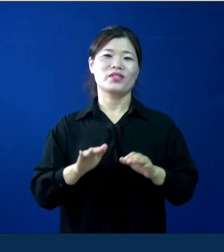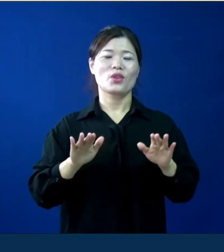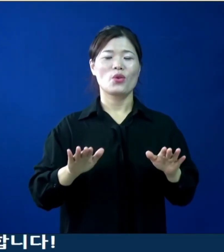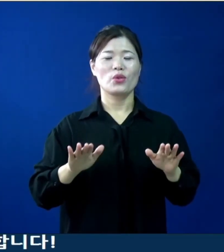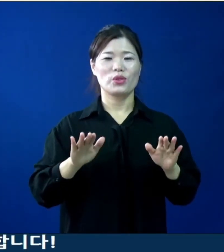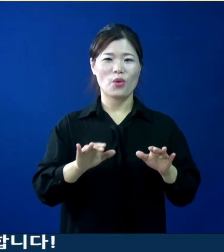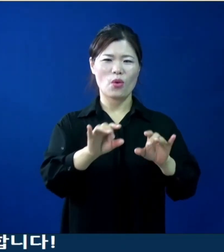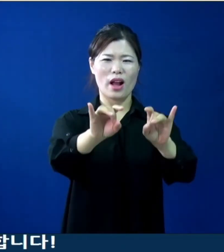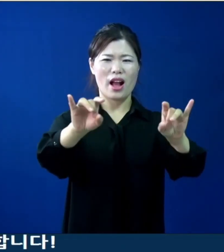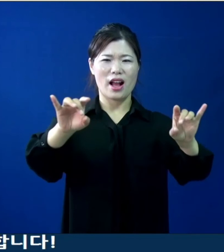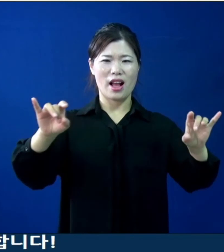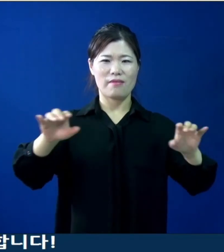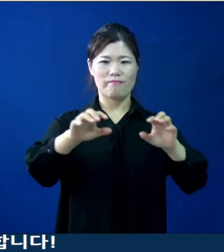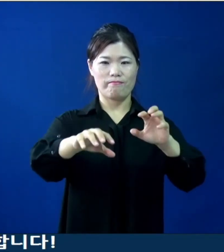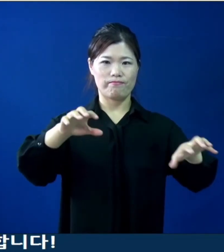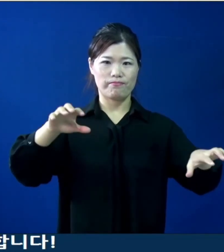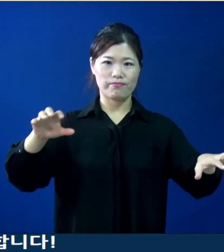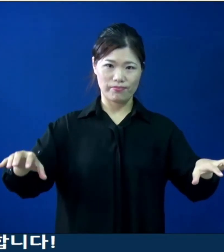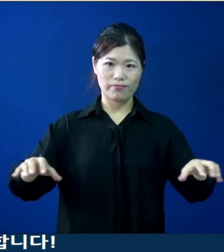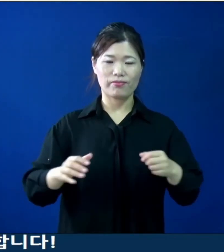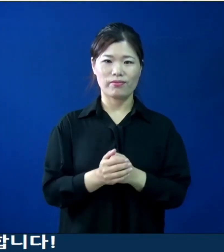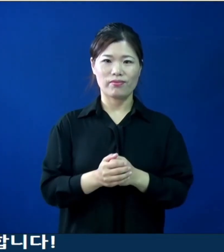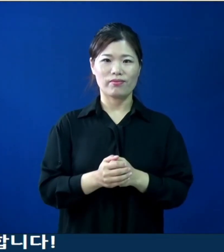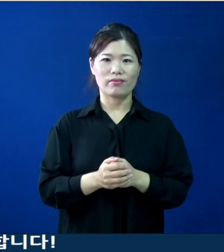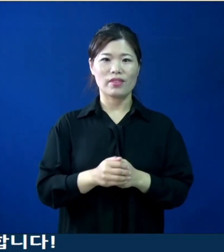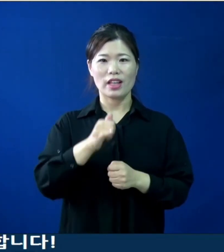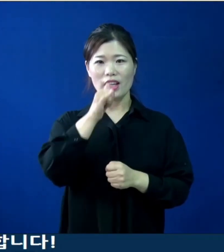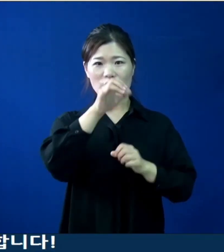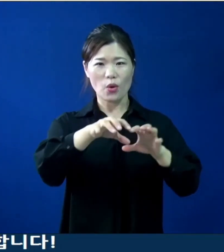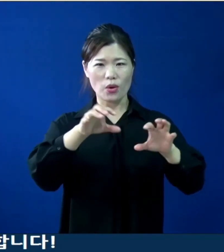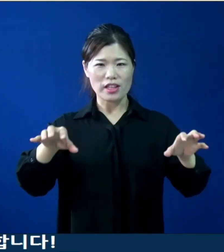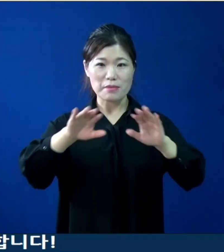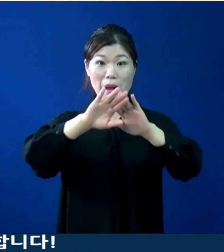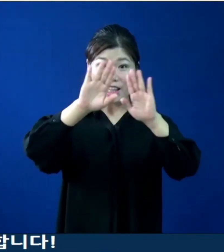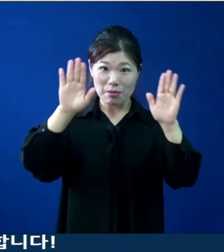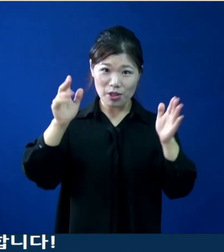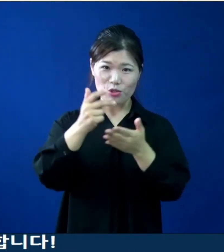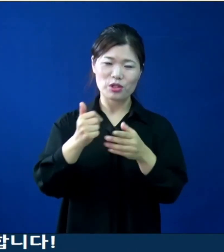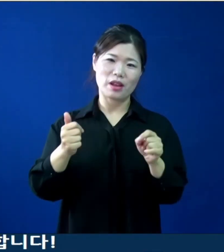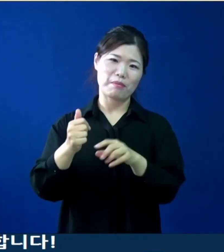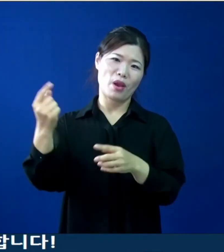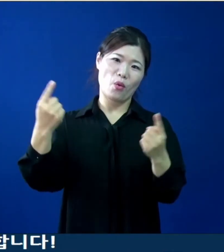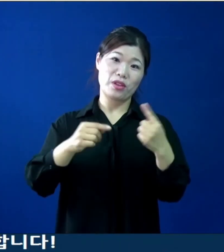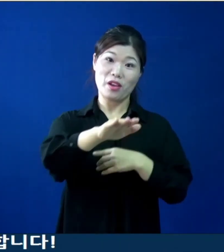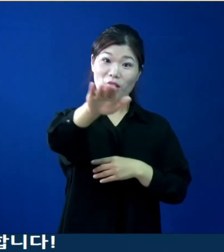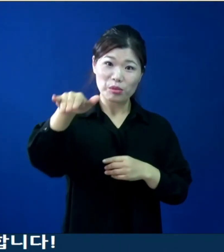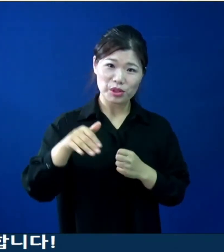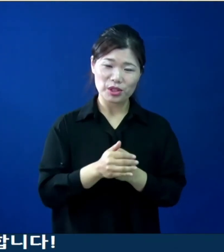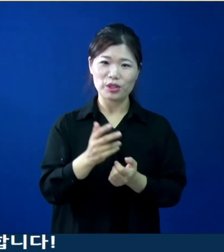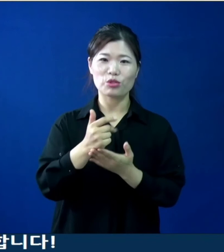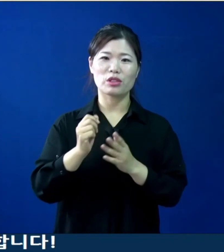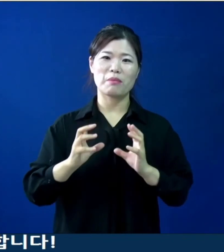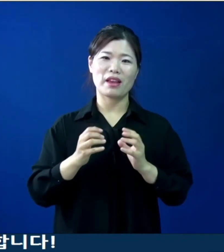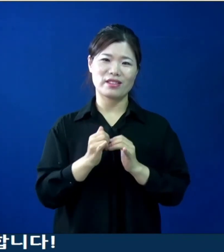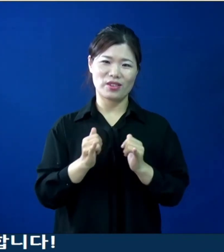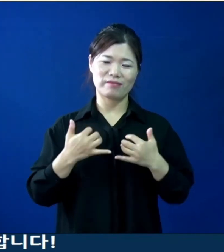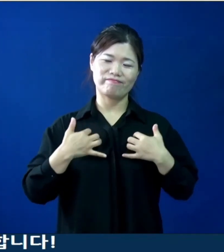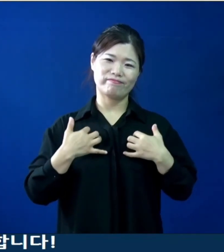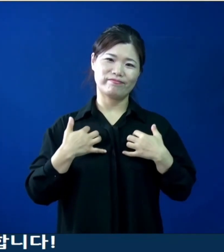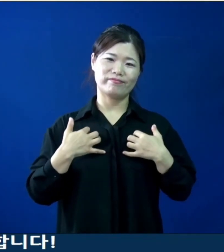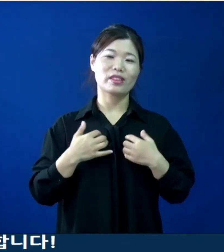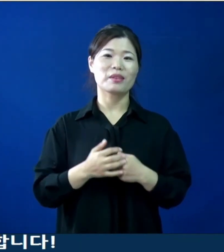오늘도 각자 자리에서 또 있는 곳을 밝히면서 주 앞에 나온 충현의 가족들, 주님의 백성들